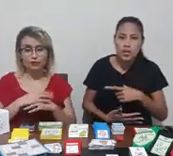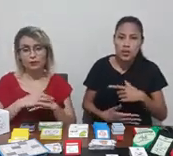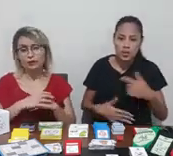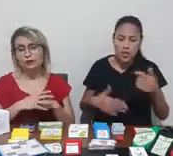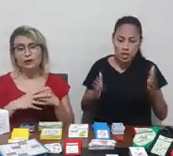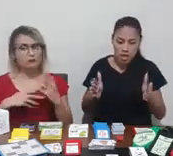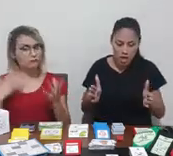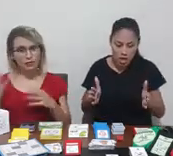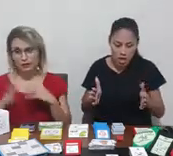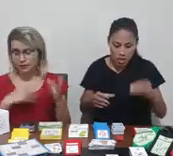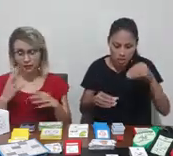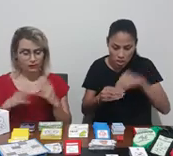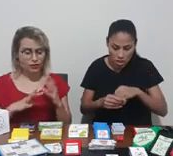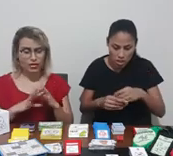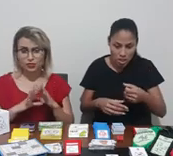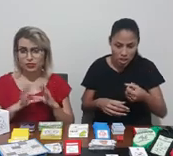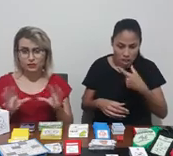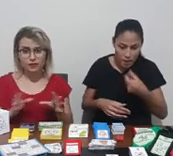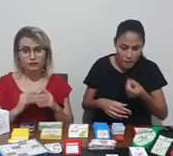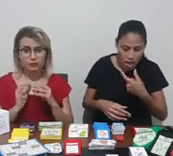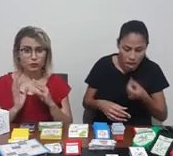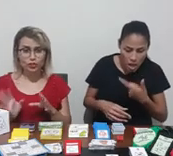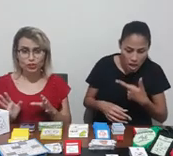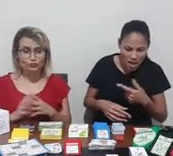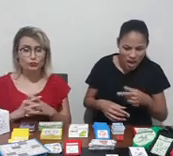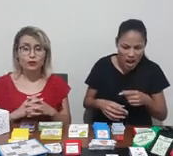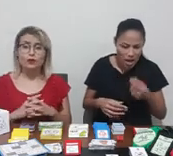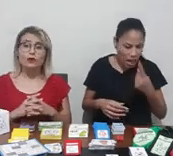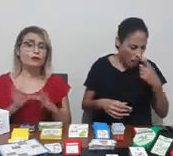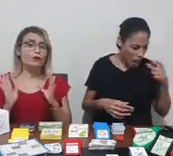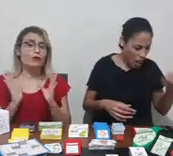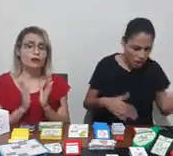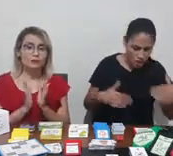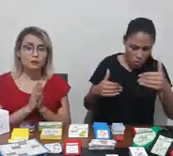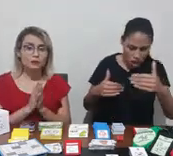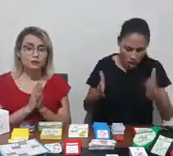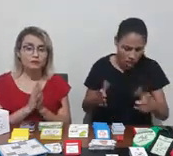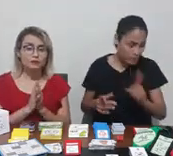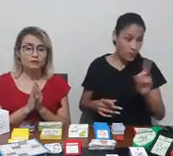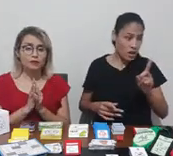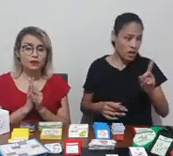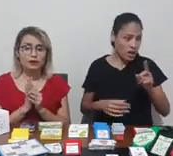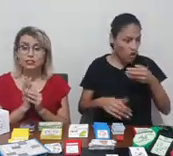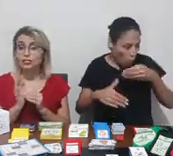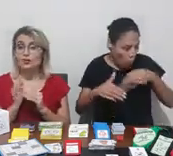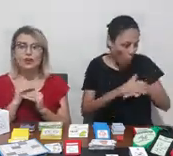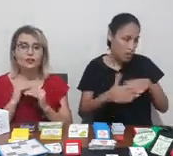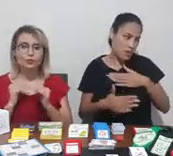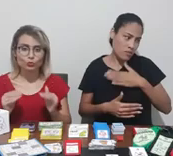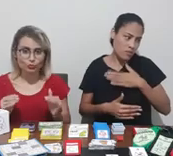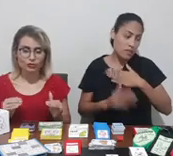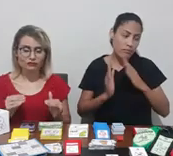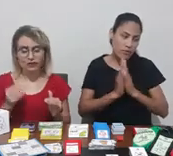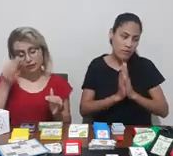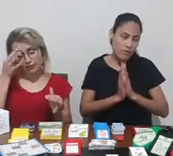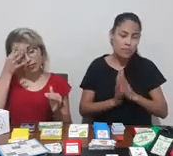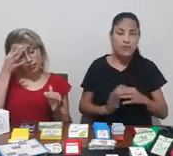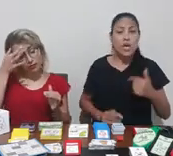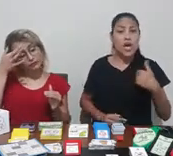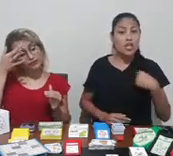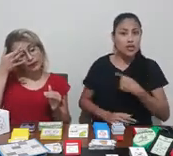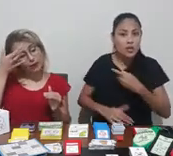medicamento que não tem nada dentro, a caixa tá seca, vai pro lixo, eu digo, guarda pra mim, né? A gente guarda tudo, na